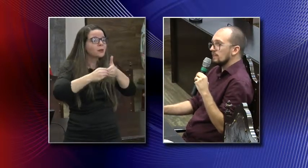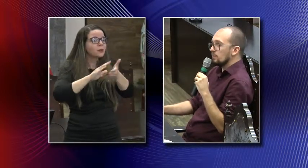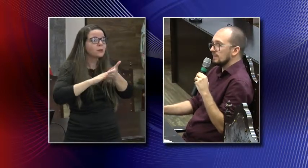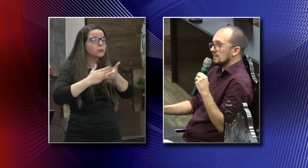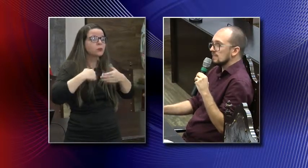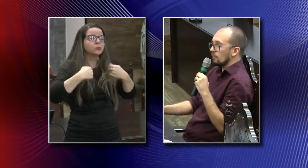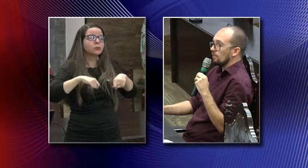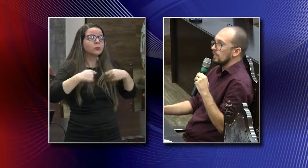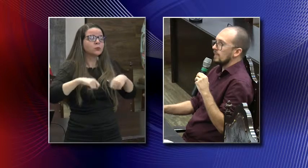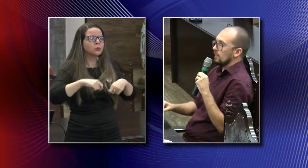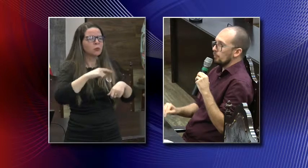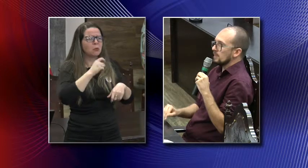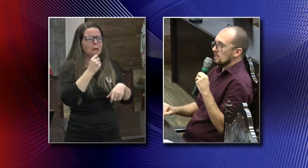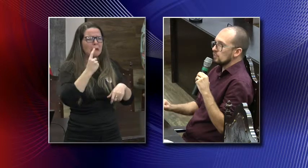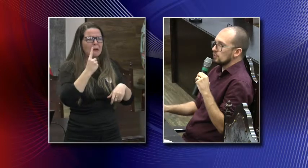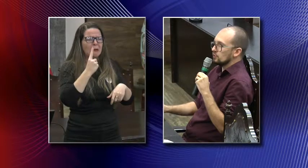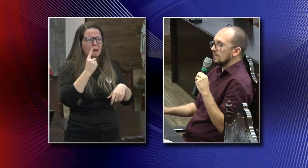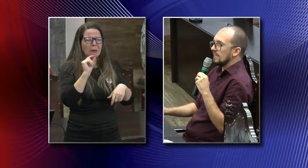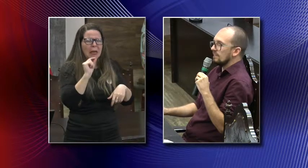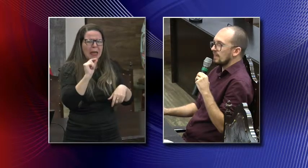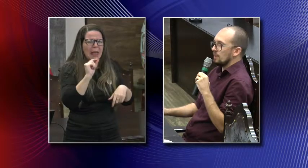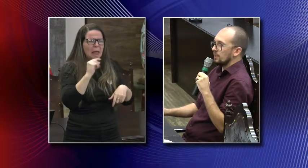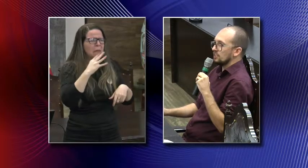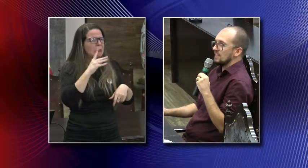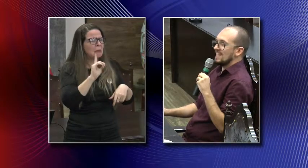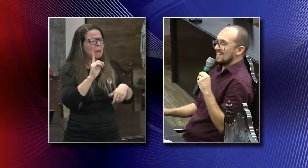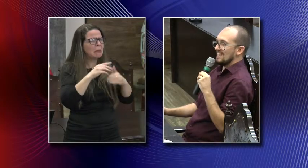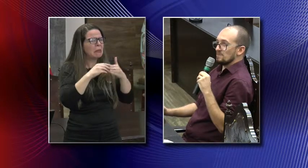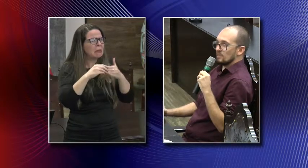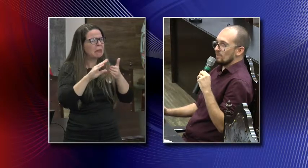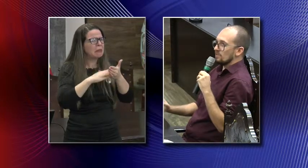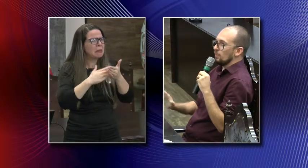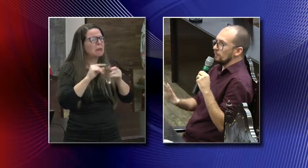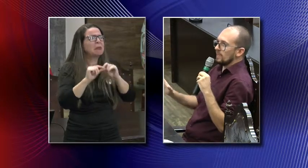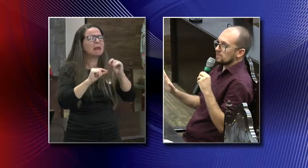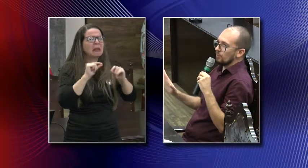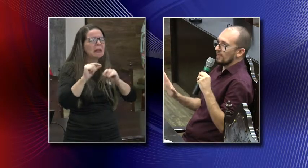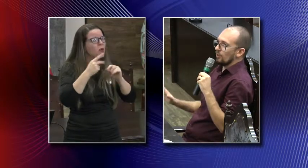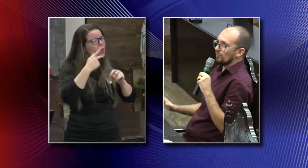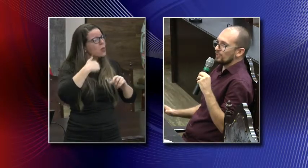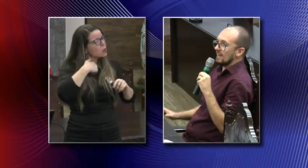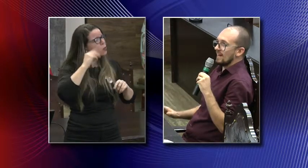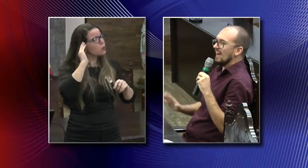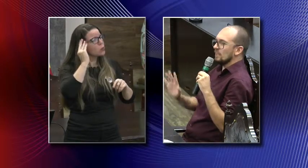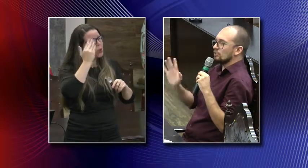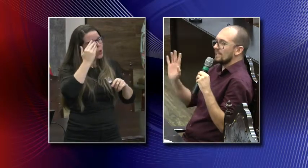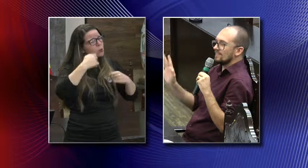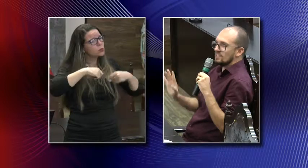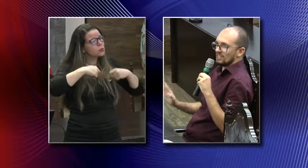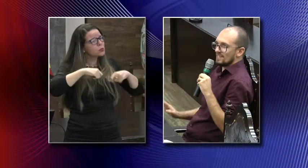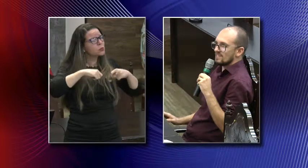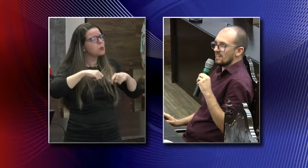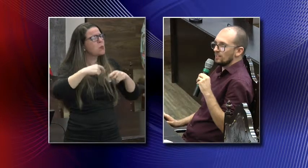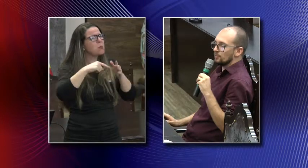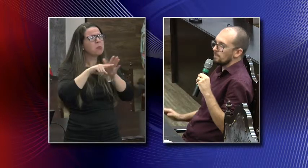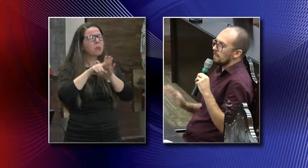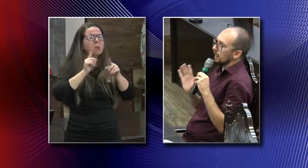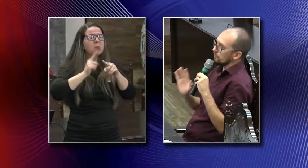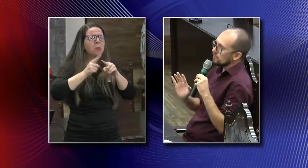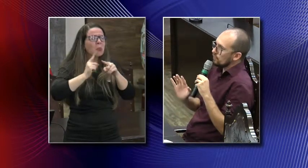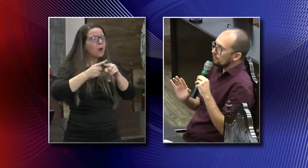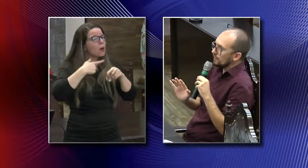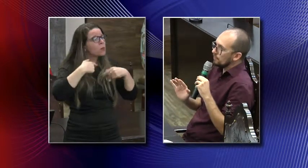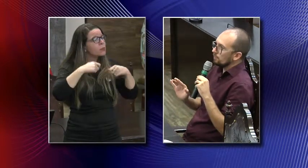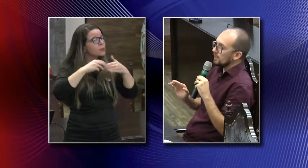de guia-interpretação. Eu preciso de um guia-intérprete. E aí as pessoas, quando me respondem logo de cara, não, já está certo,